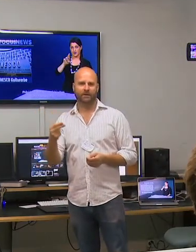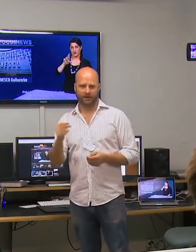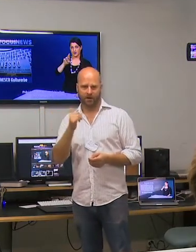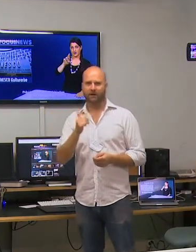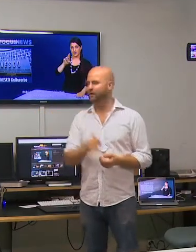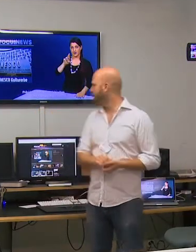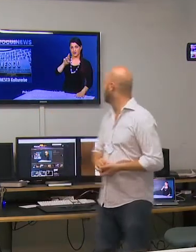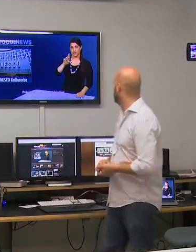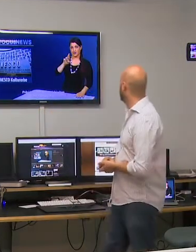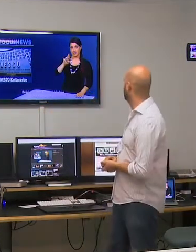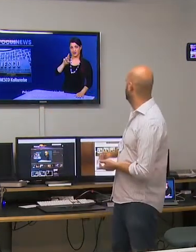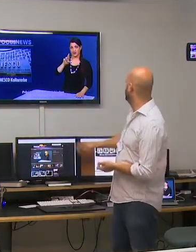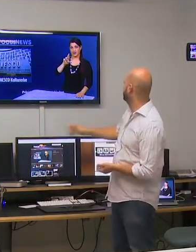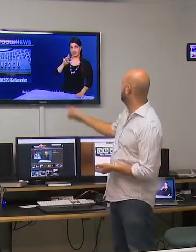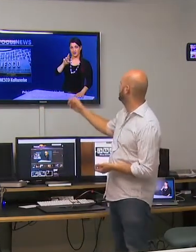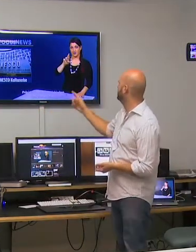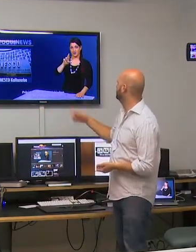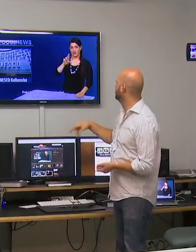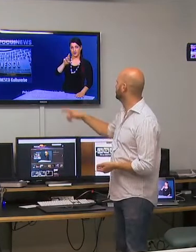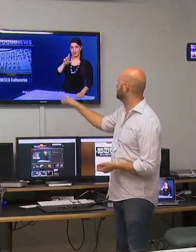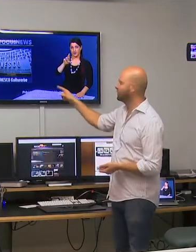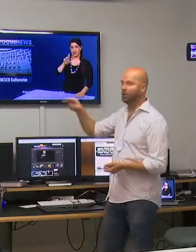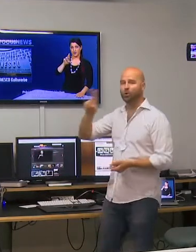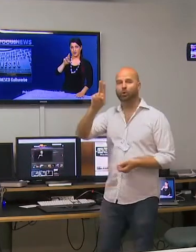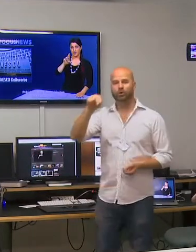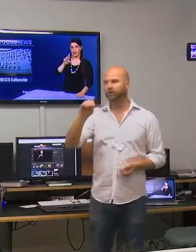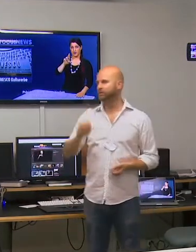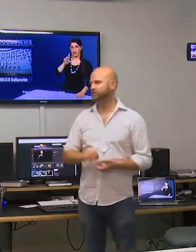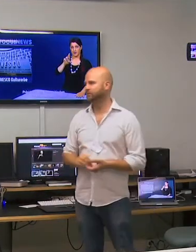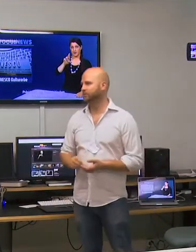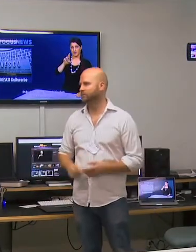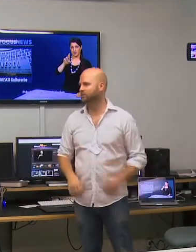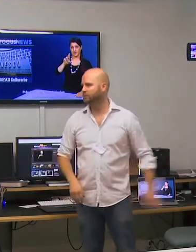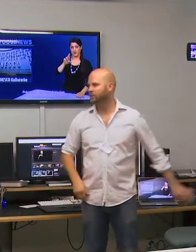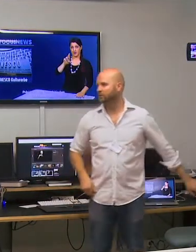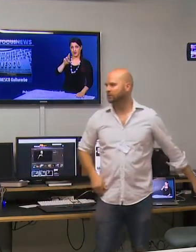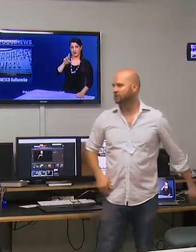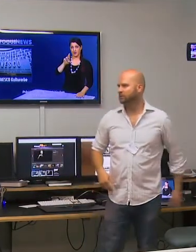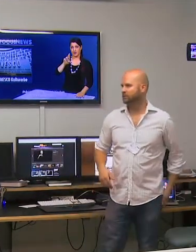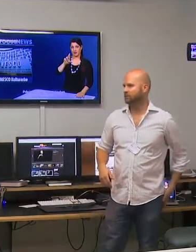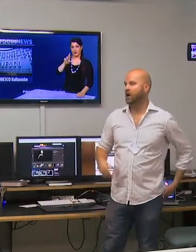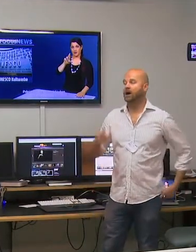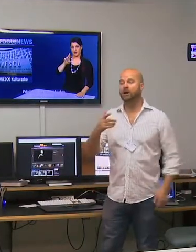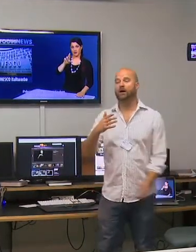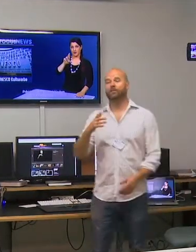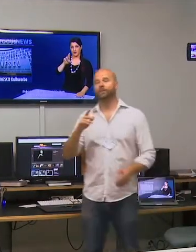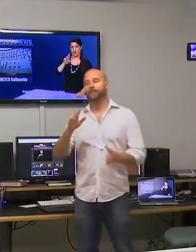Namen buchstabiert, Okay. genau. Aber es gibt auch Gebärdennamen. Ah